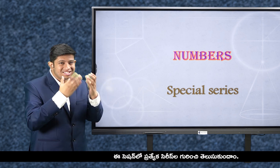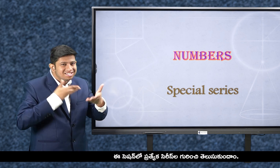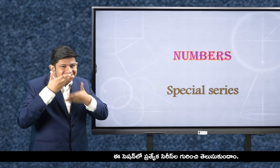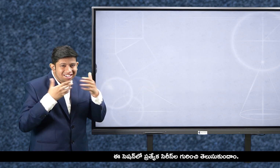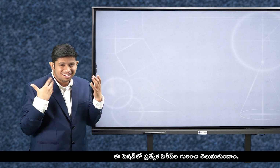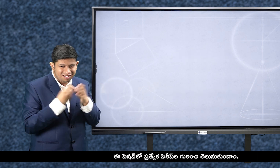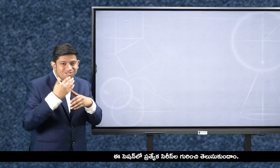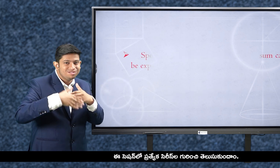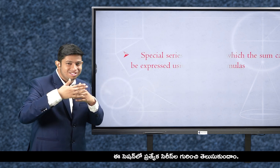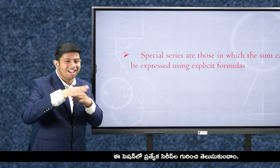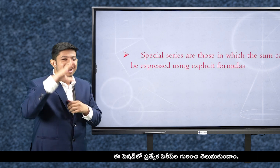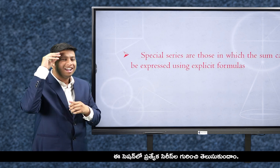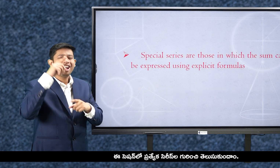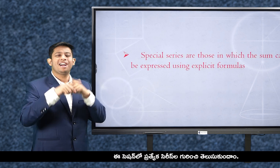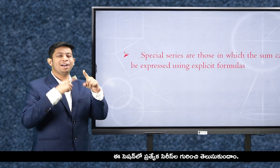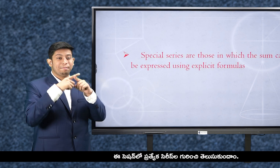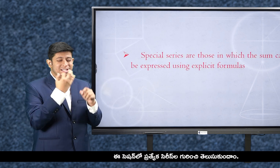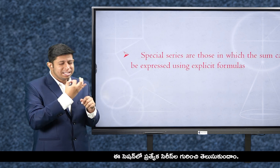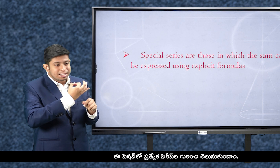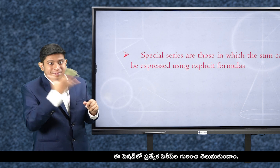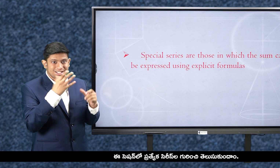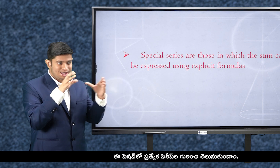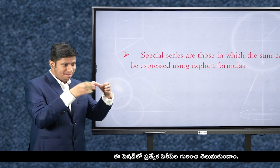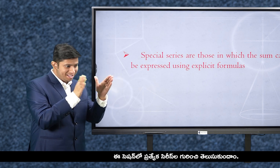సెషన్లో ప్రత్యేక సిరీస్ల గురించి తెలుసుకుందాం.